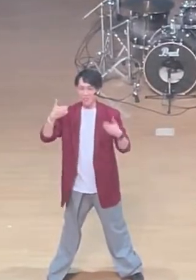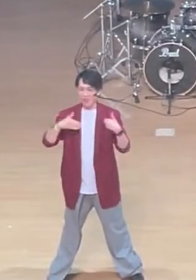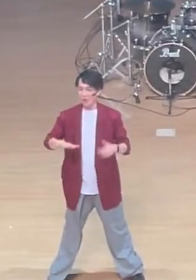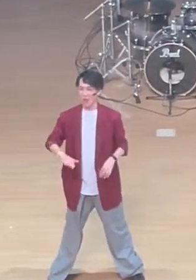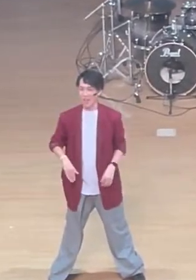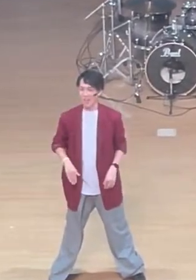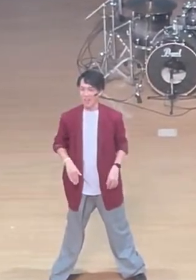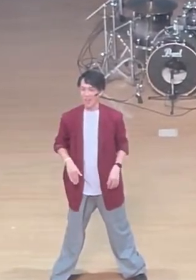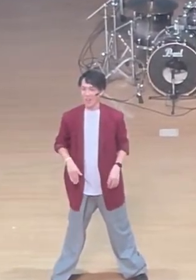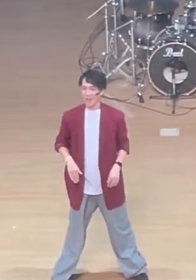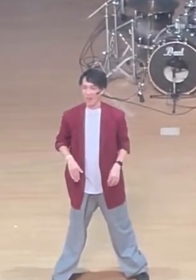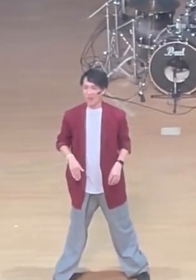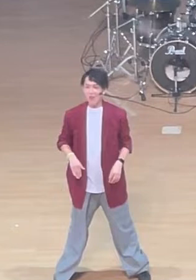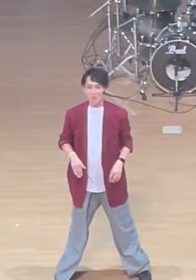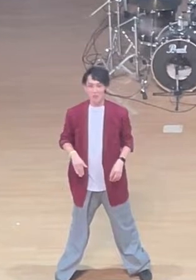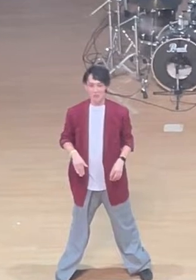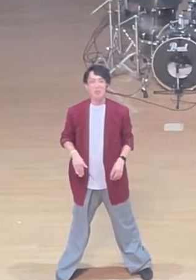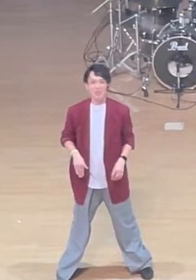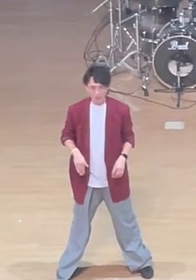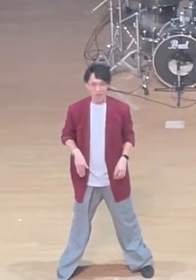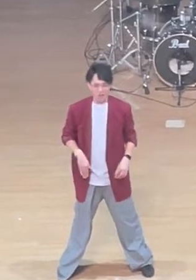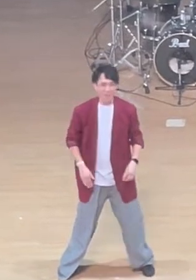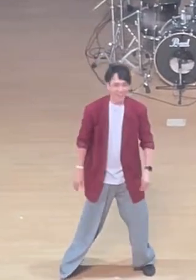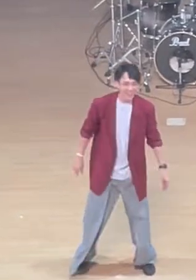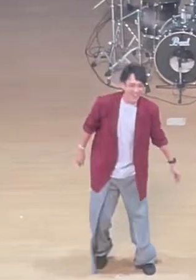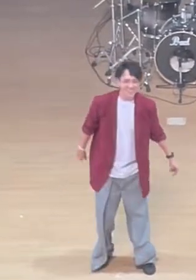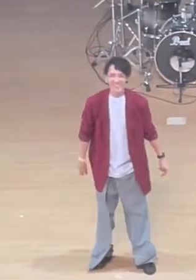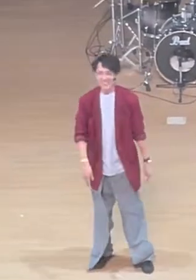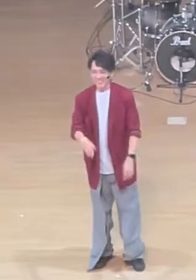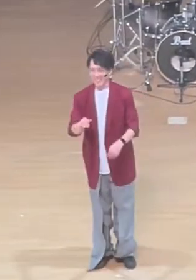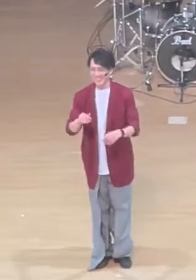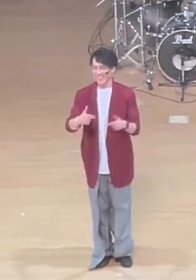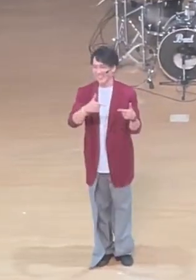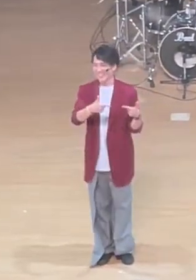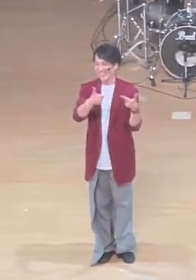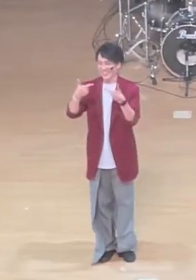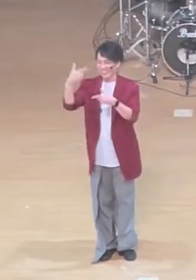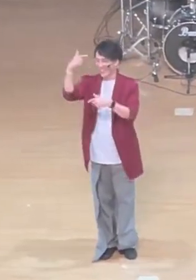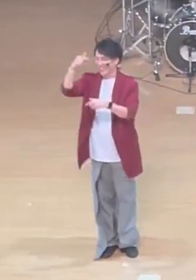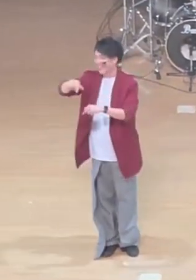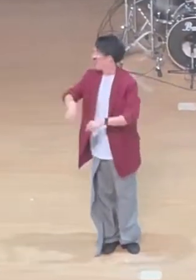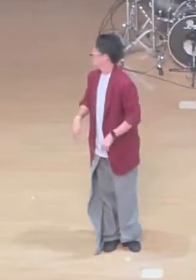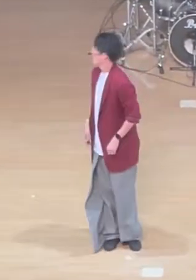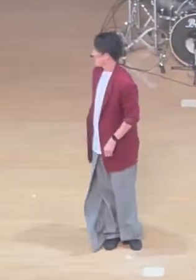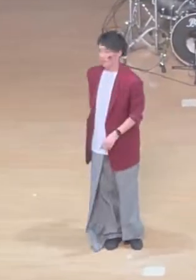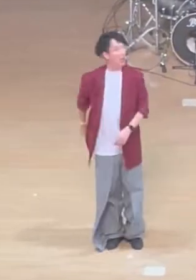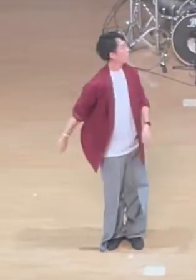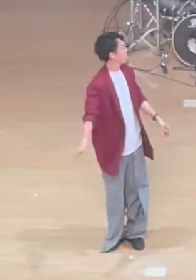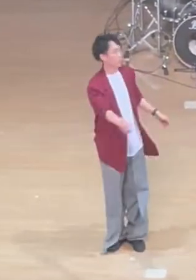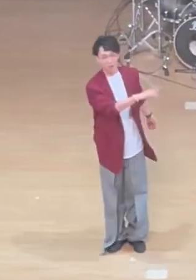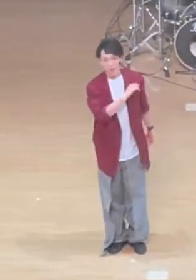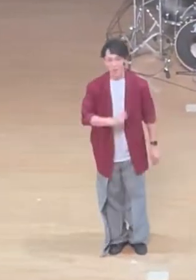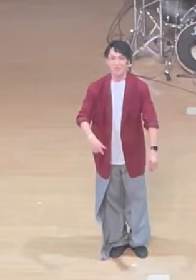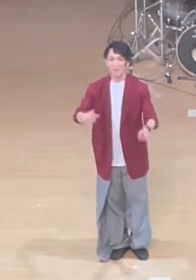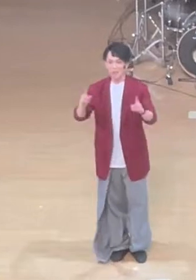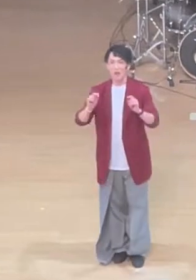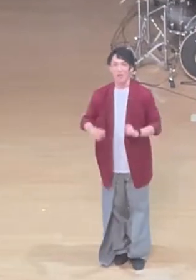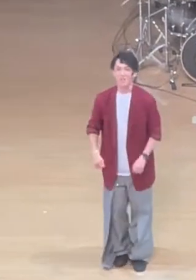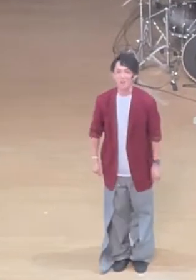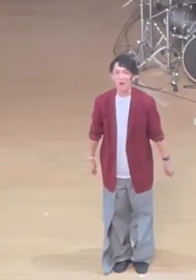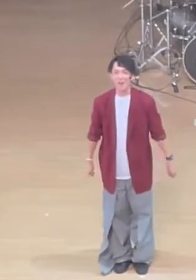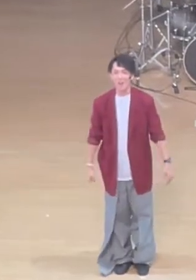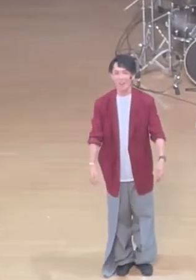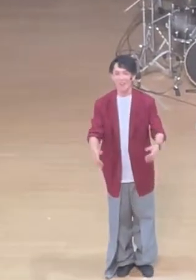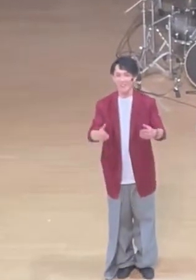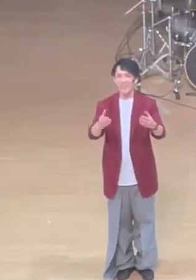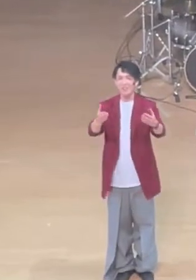欲しいですよ、あるこれ、あるやってみっかじゃあゆっくりでは教えていくよ。今何分ですかね、行きましょう。